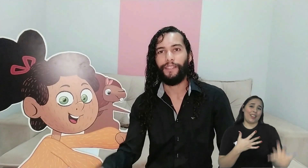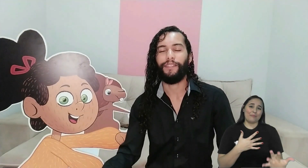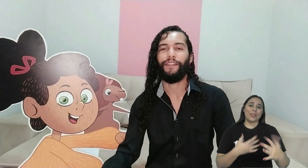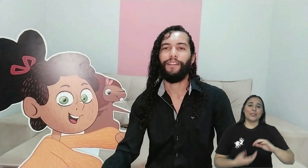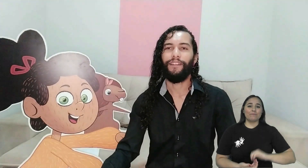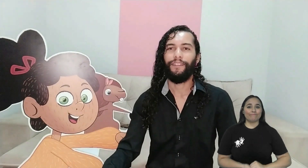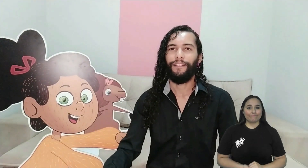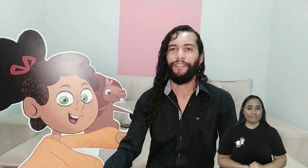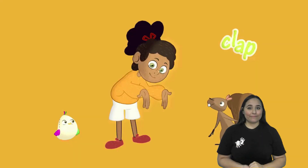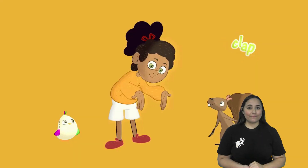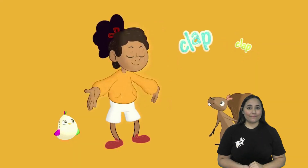Libras.